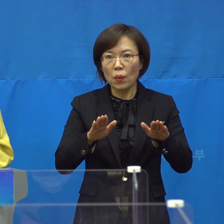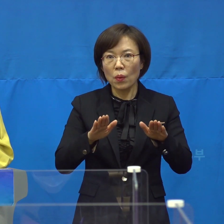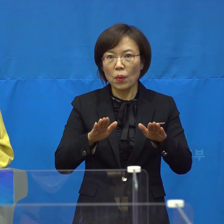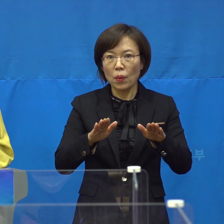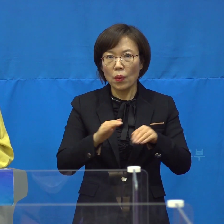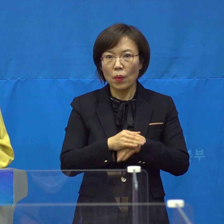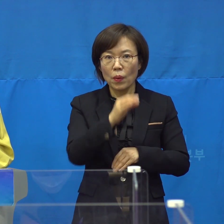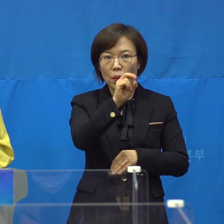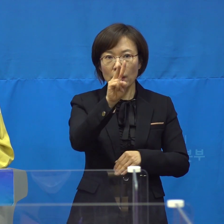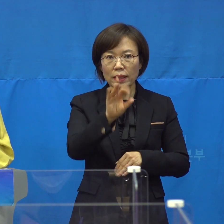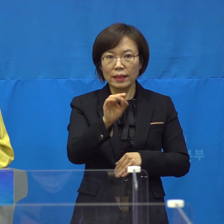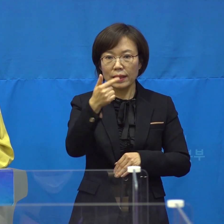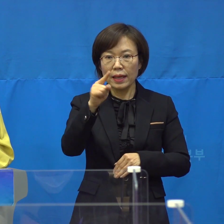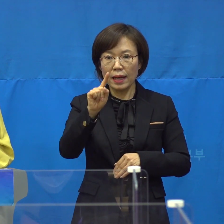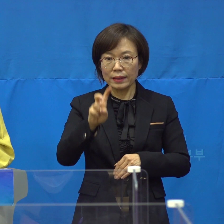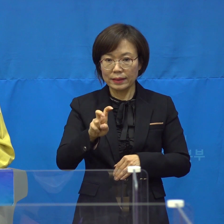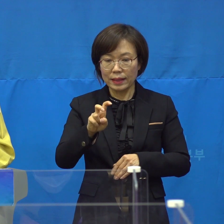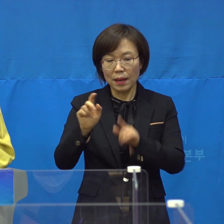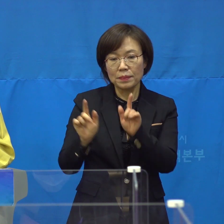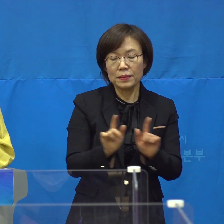오늘